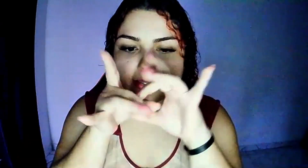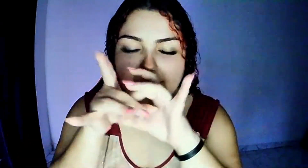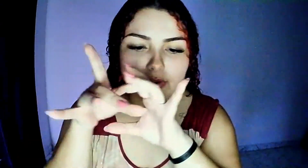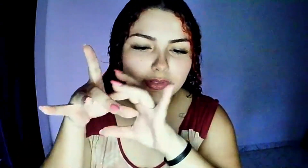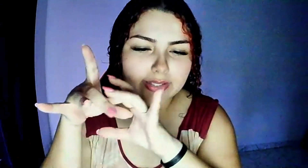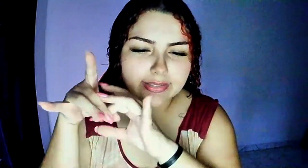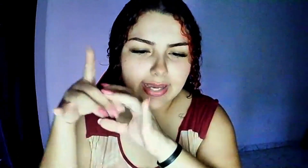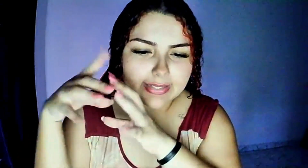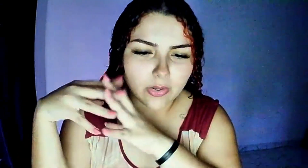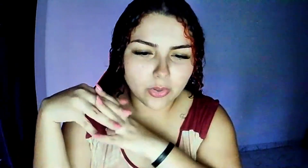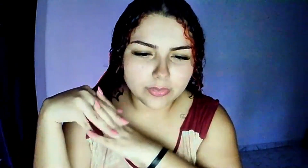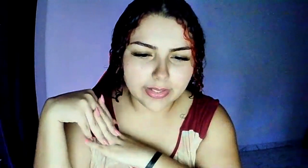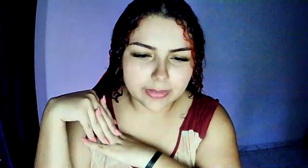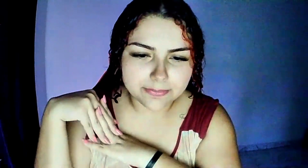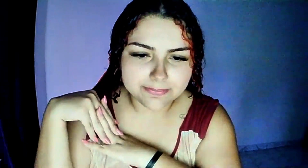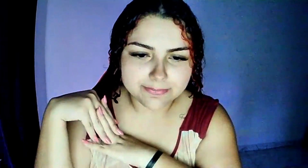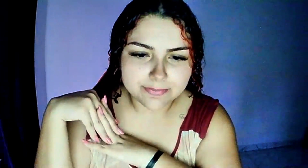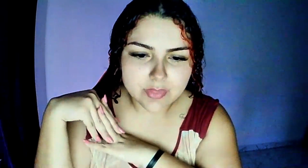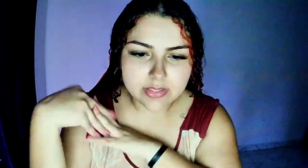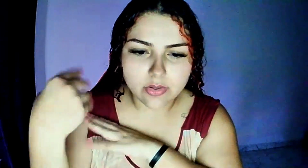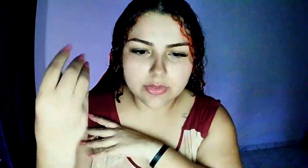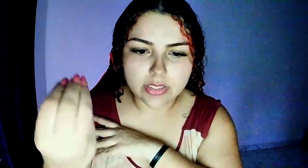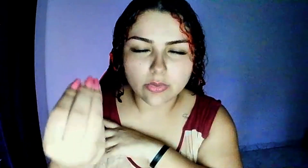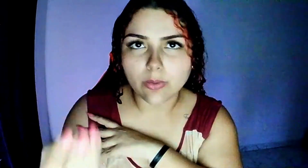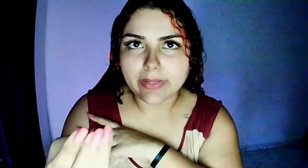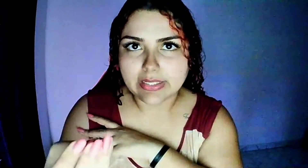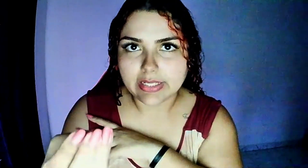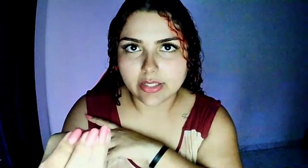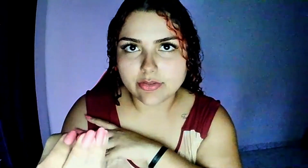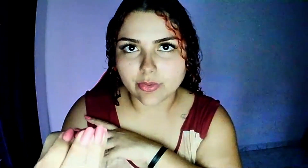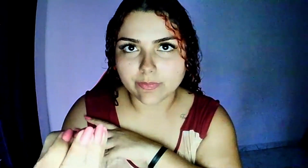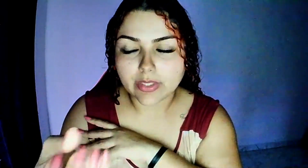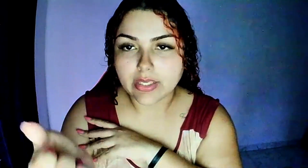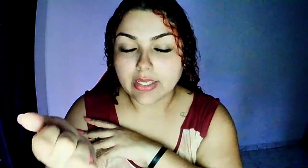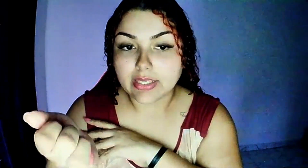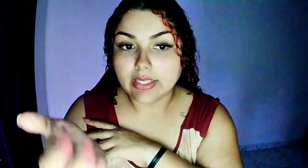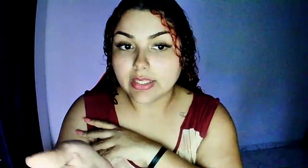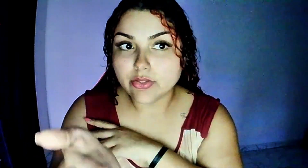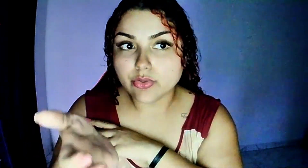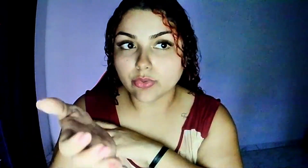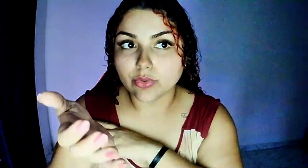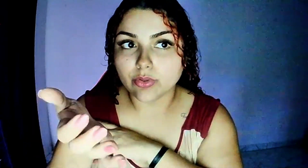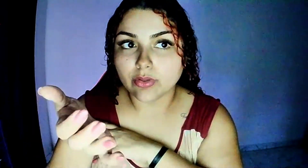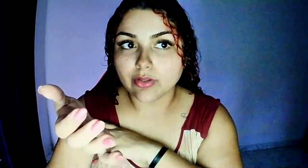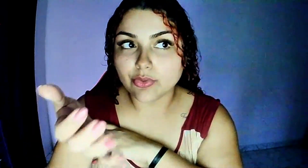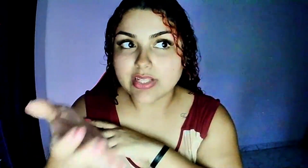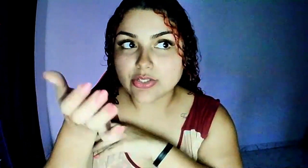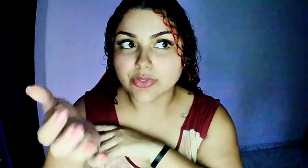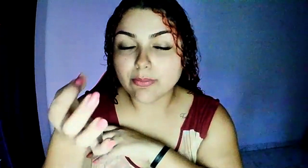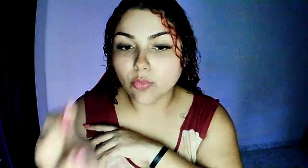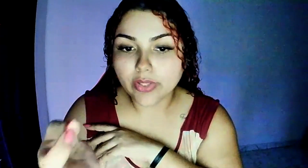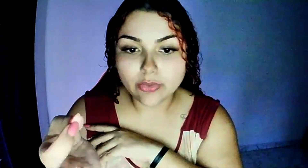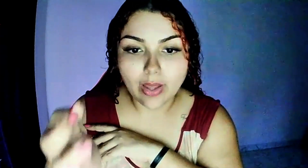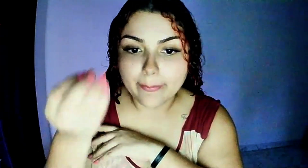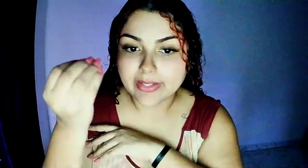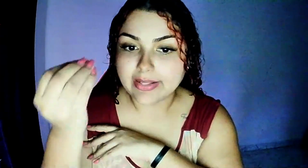está conectada à outra? Estão conseguindo compreender isso? E isso nos ajuda muito a